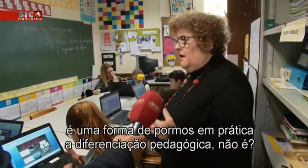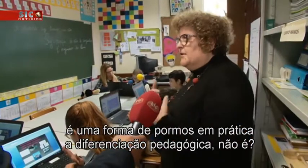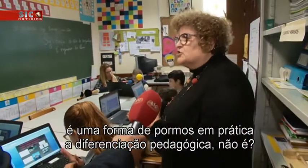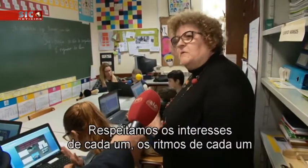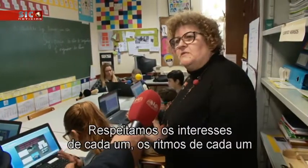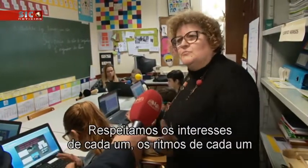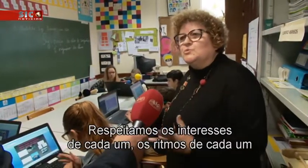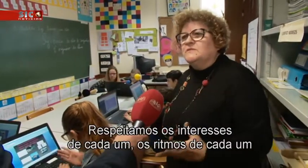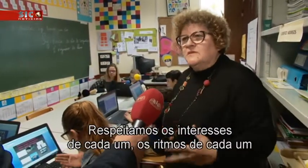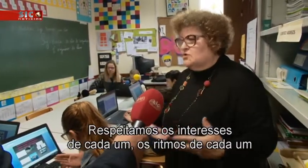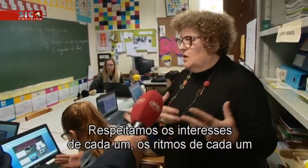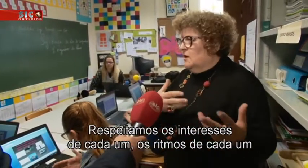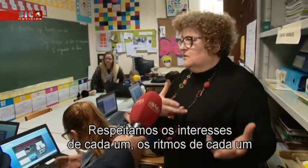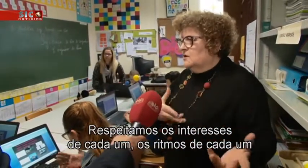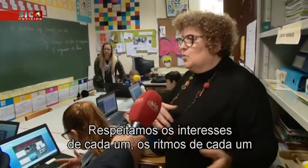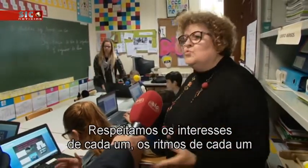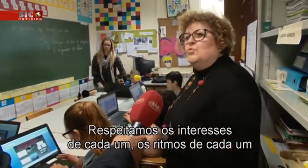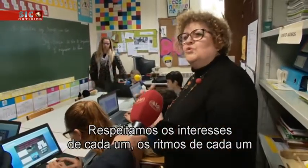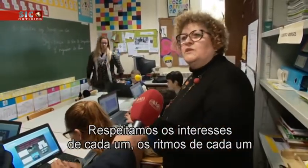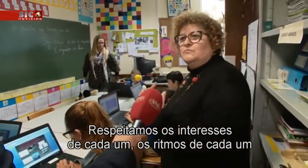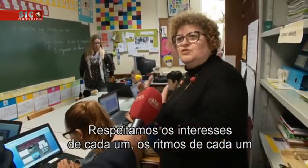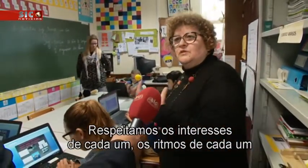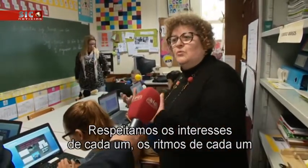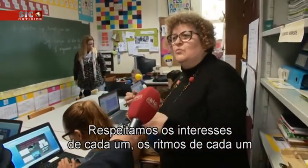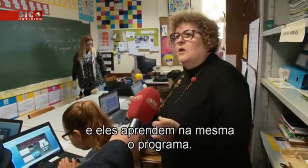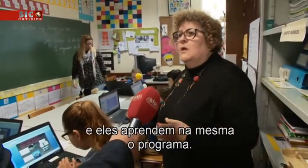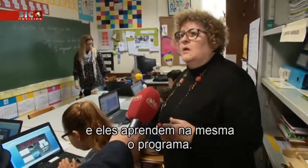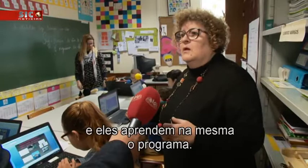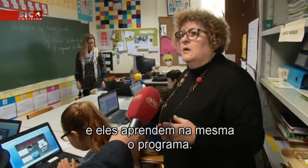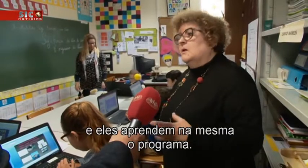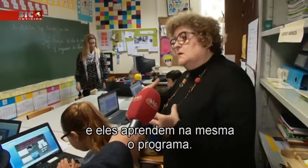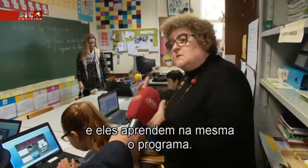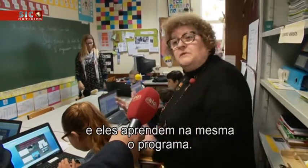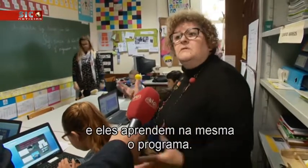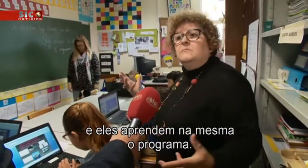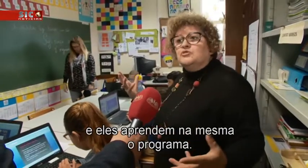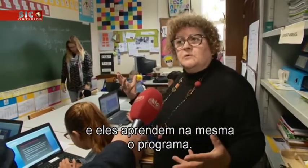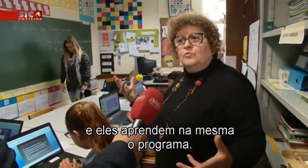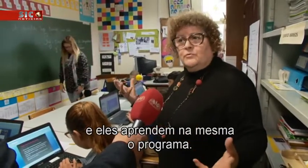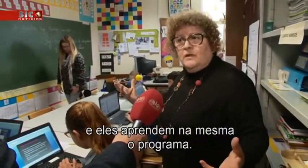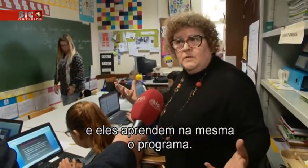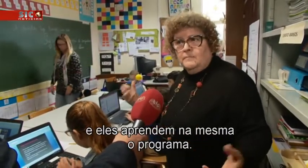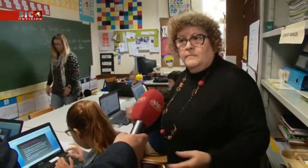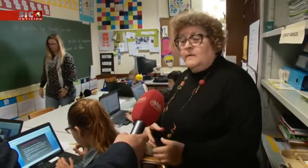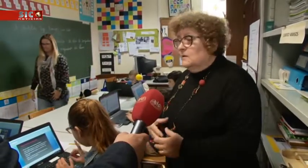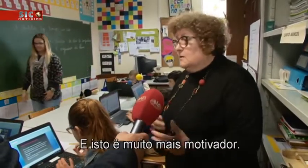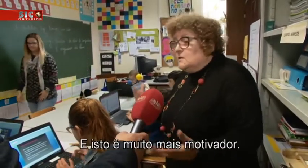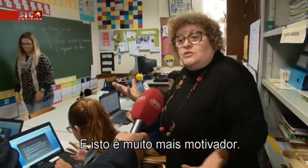respeitamos os interesses de cada um, os ritmos de cada um e eles aprendem na mesma o programa. E isto é